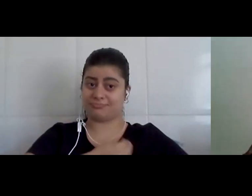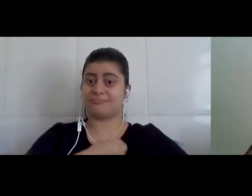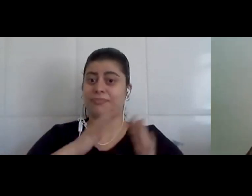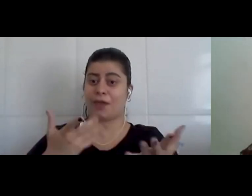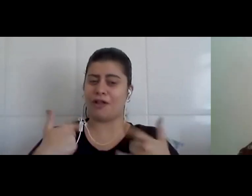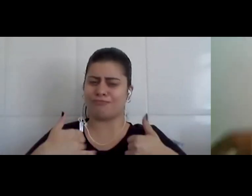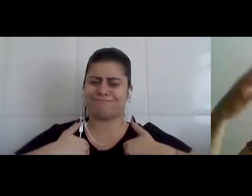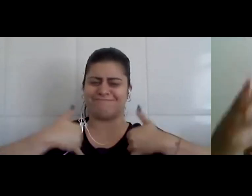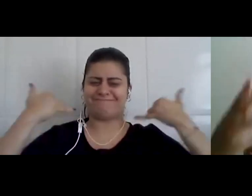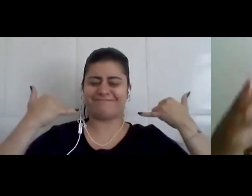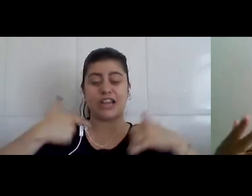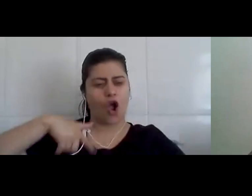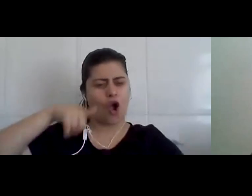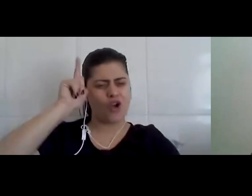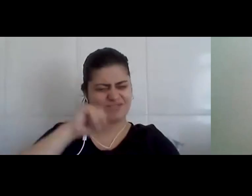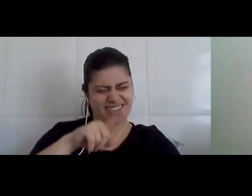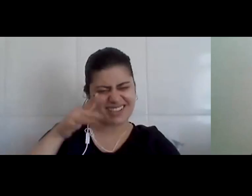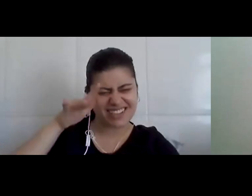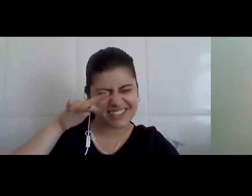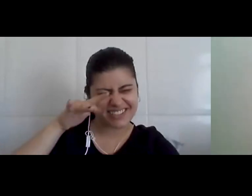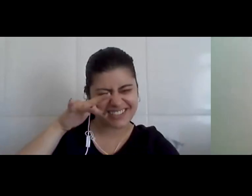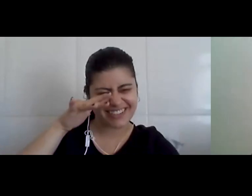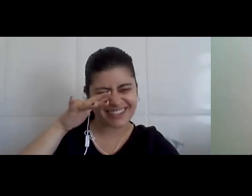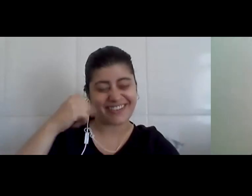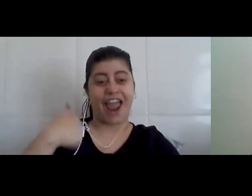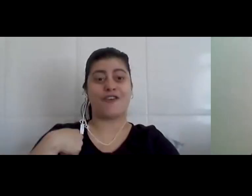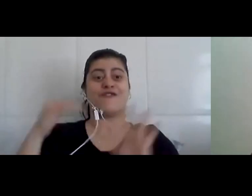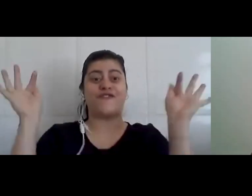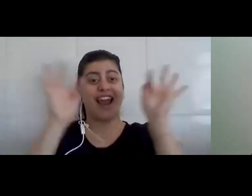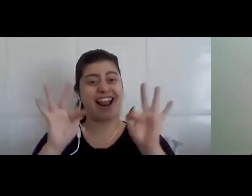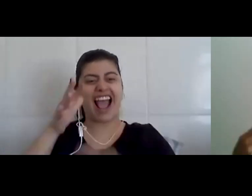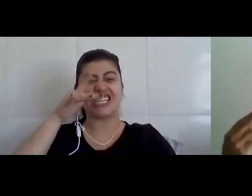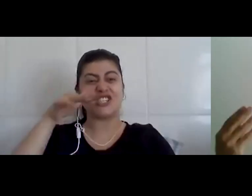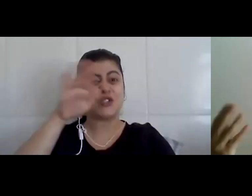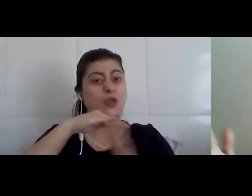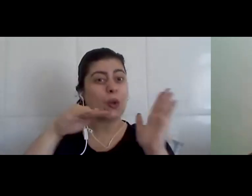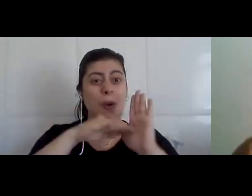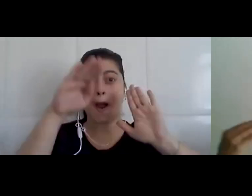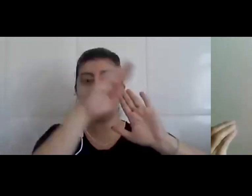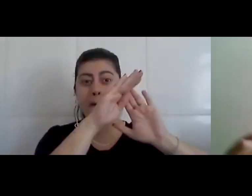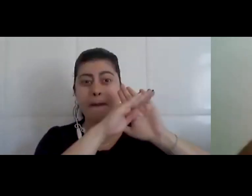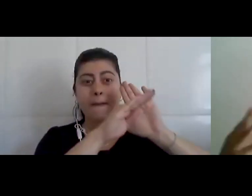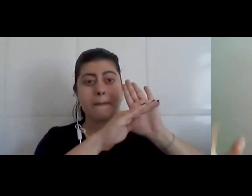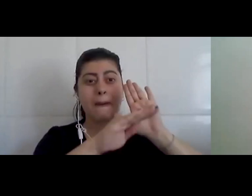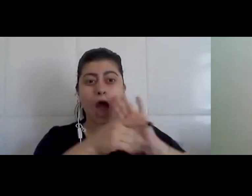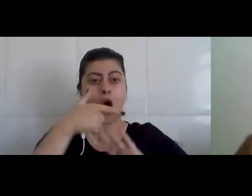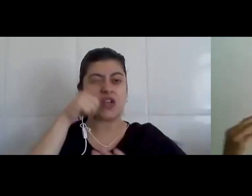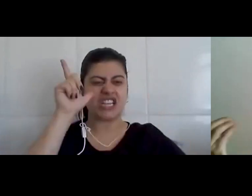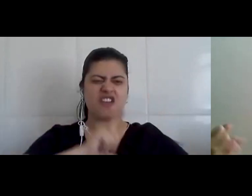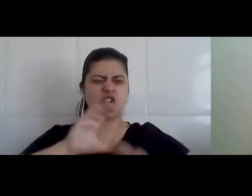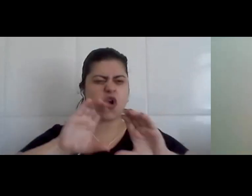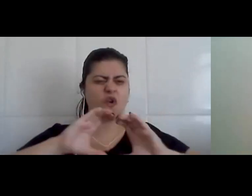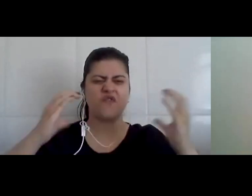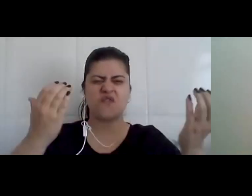a alegria de poder participar de toda a programação de ontem. A gente acompanhou conferências, painéis, aulas,